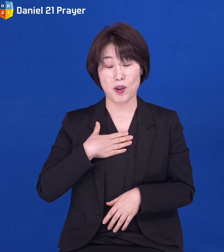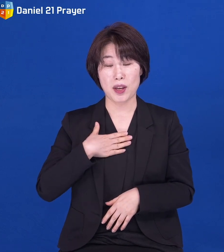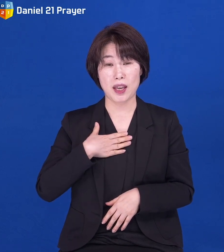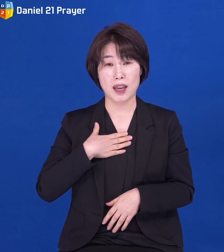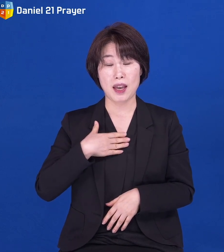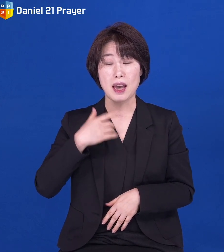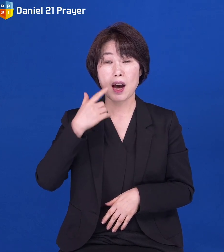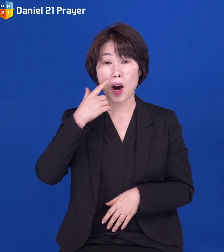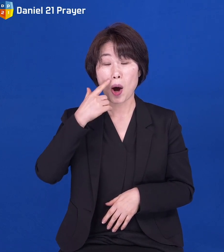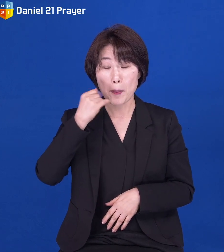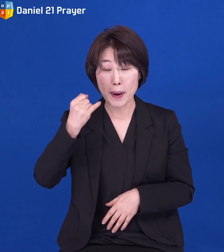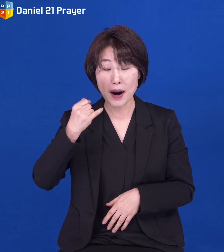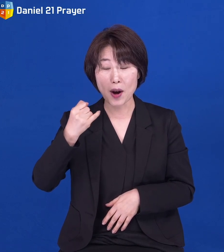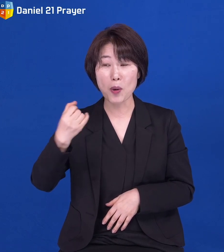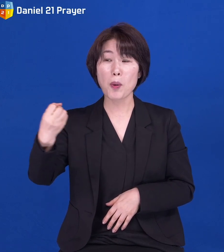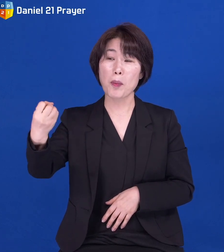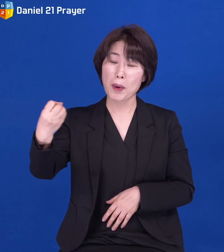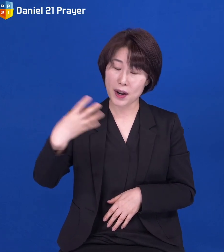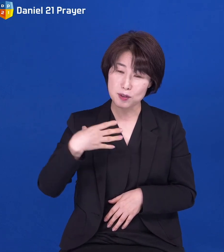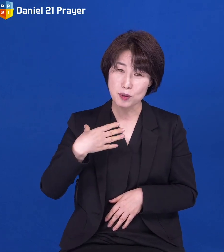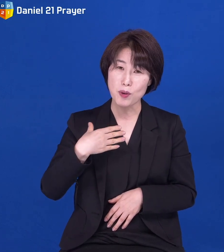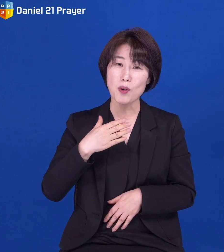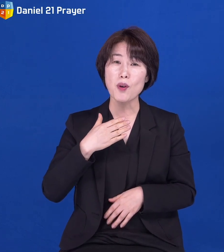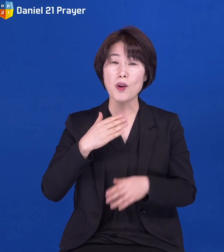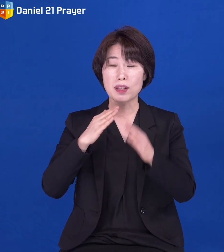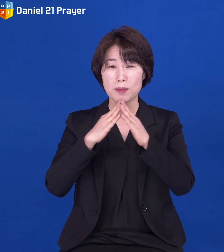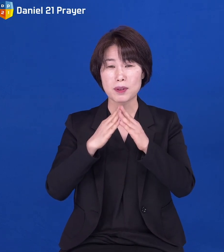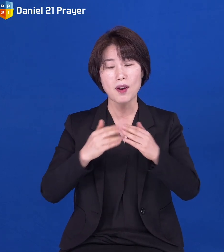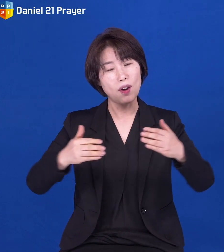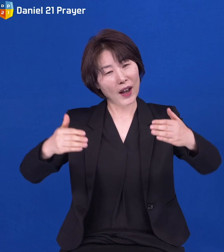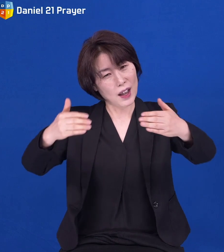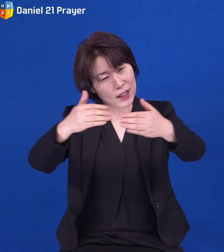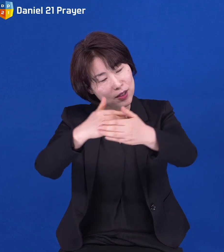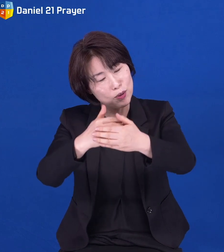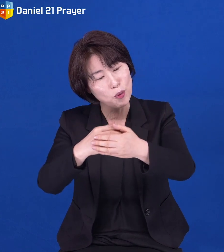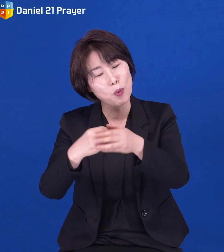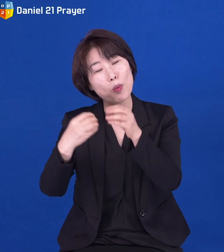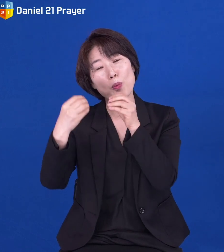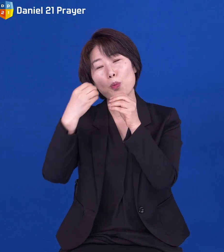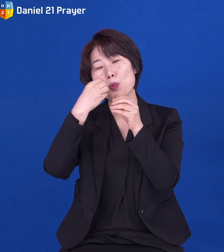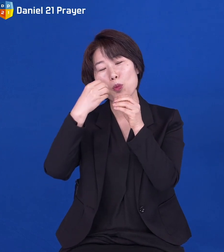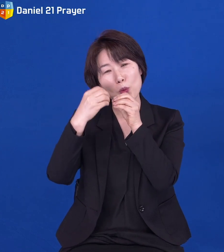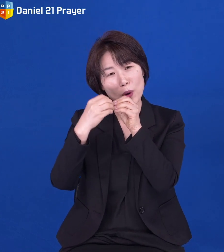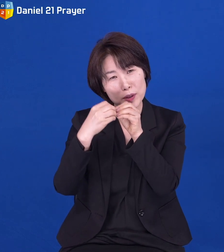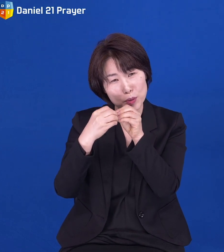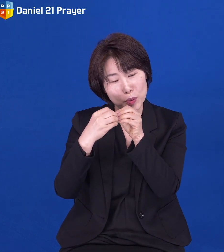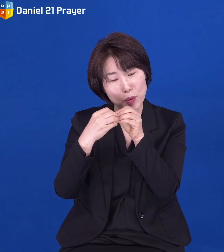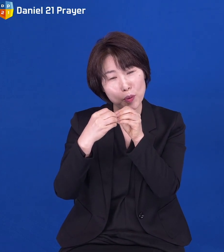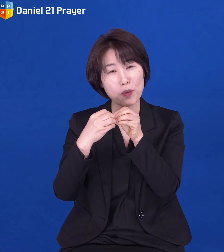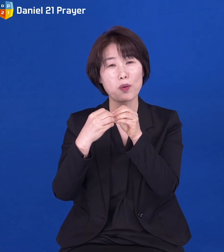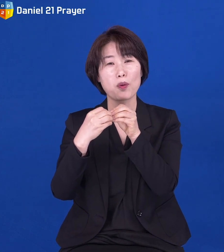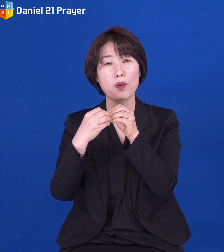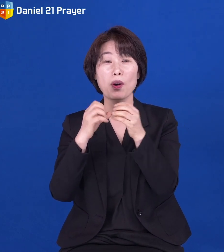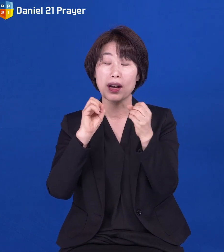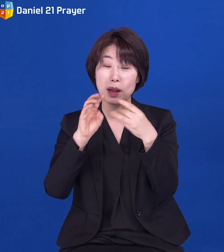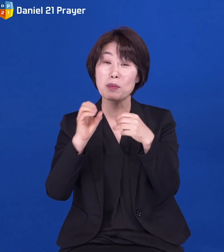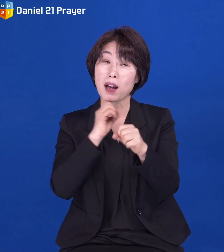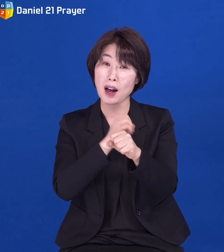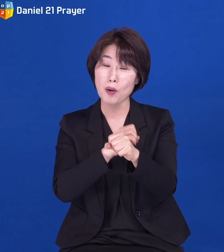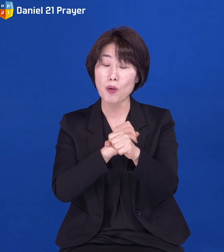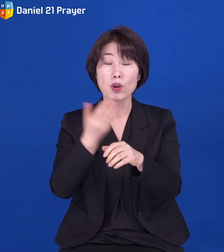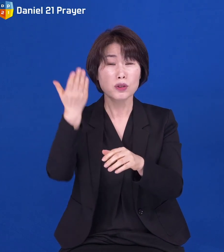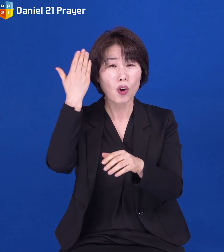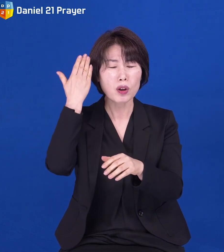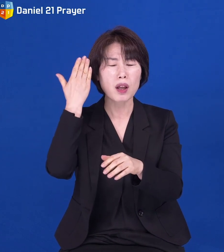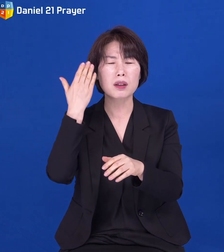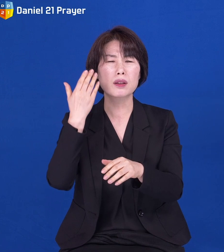저를 이렇게 집에 가서 저를 안아주고 뽀뽀를 해주고 제가 이제 얘기를 하면 듣는 척이라도 하고 예전에는 그런 것도